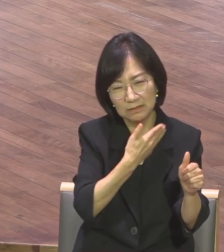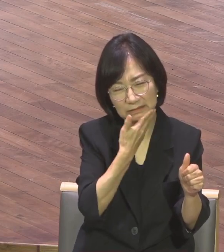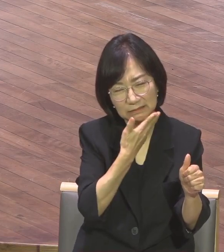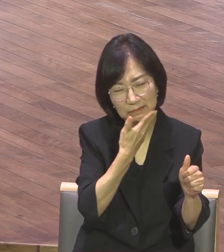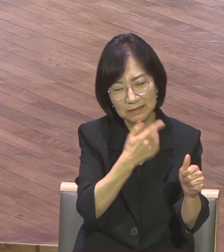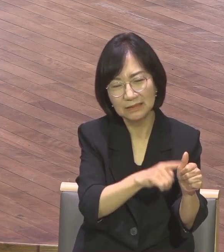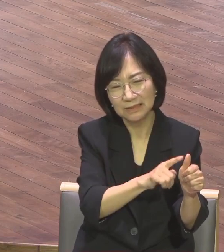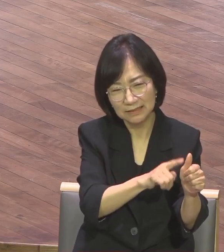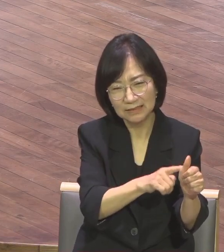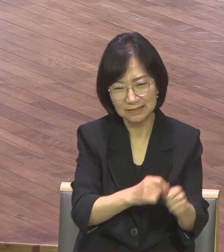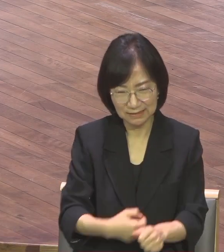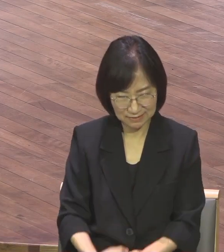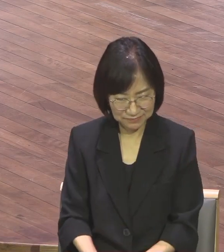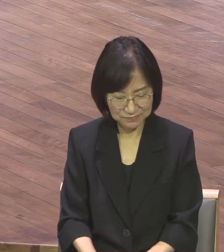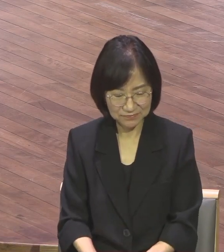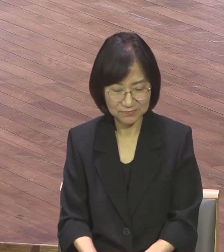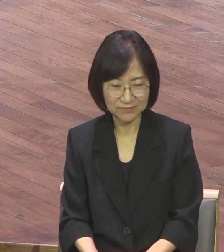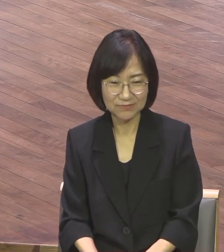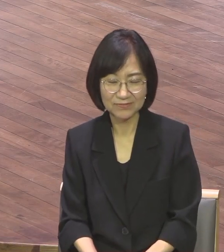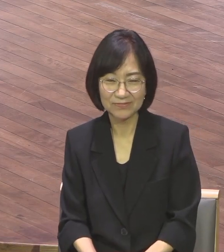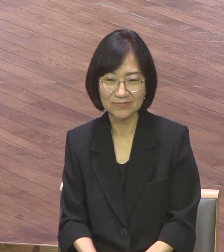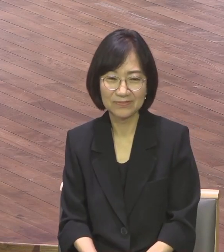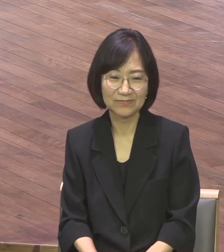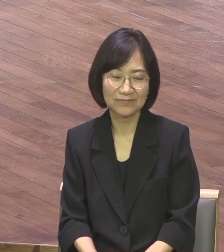거지로 살게 합니까?